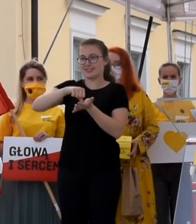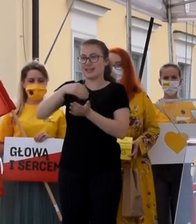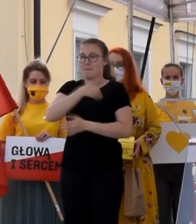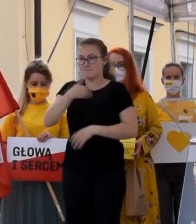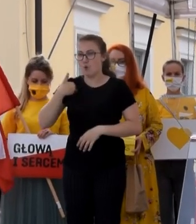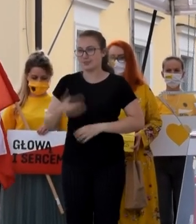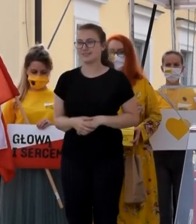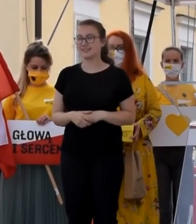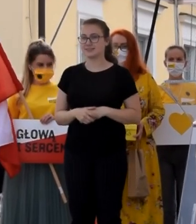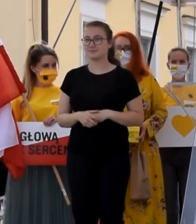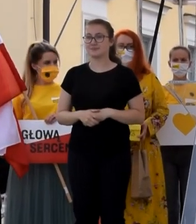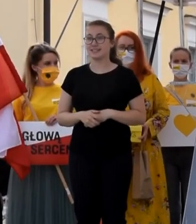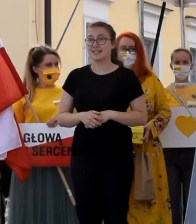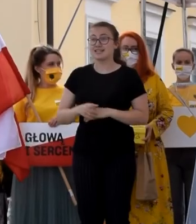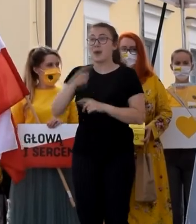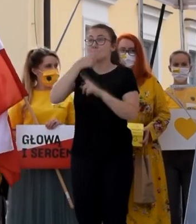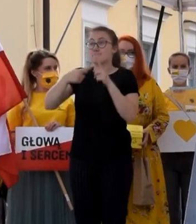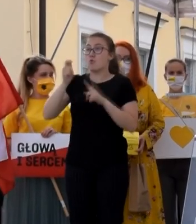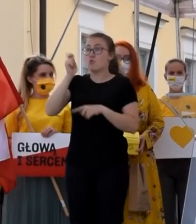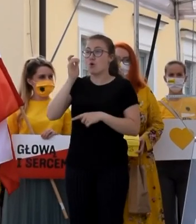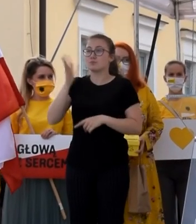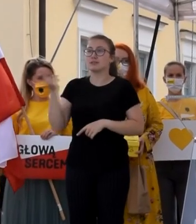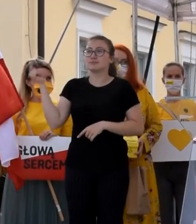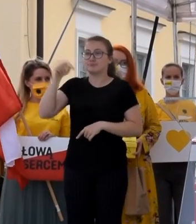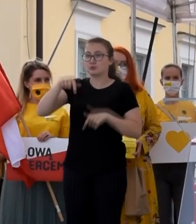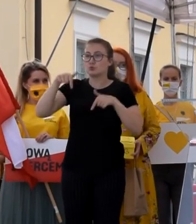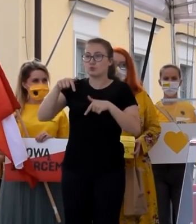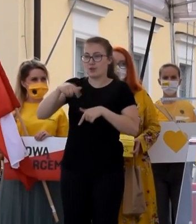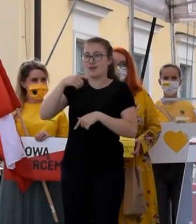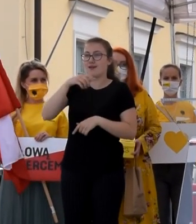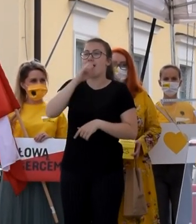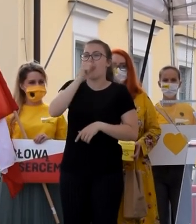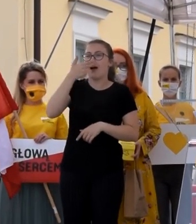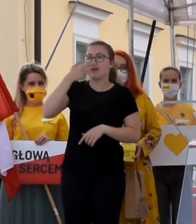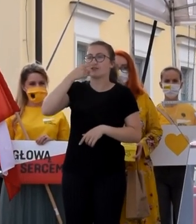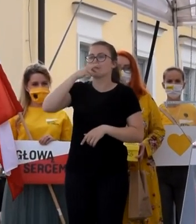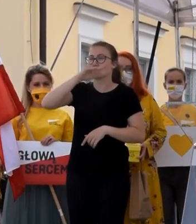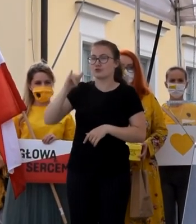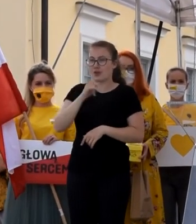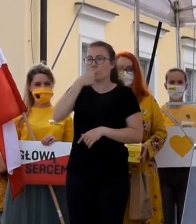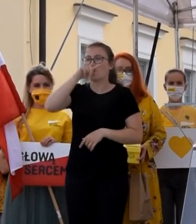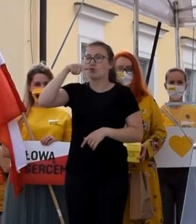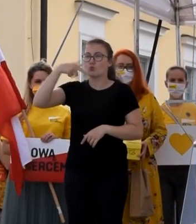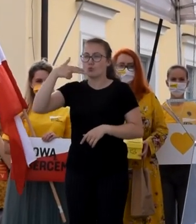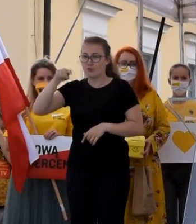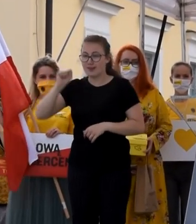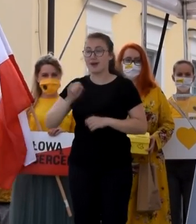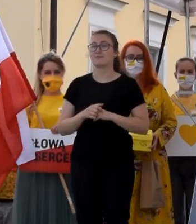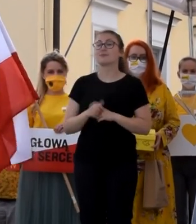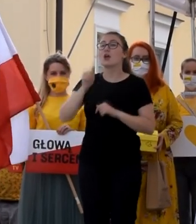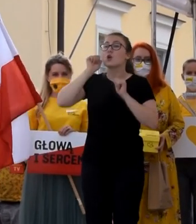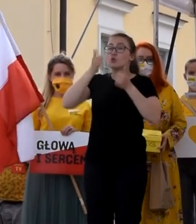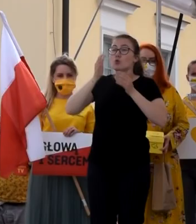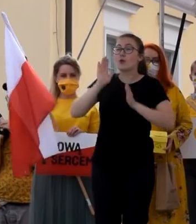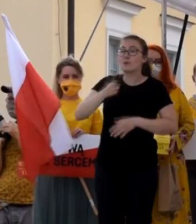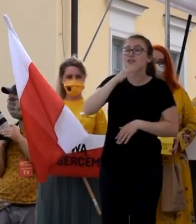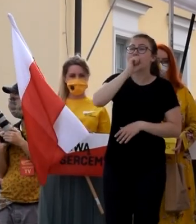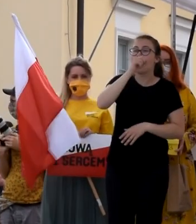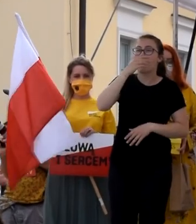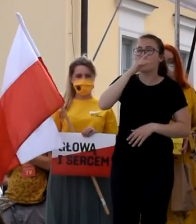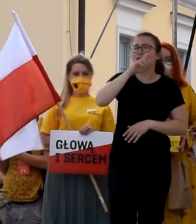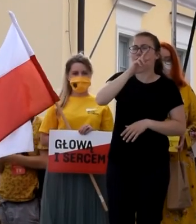pół godziny będzie tu wspomniany już Andrzej Duda. Jutro będzie Rafał Trzaskowski, dziś jestem ja, więc